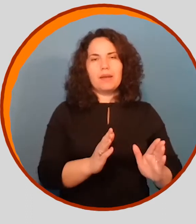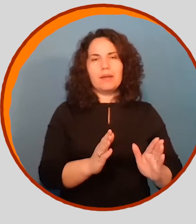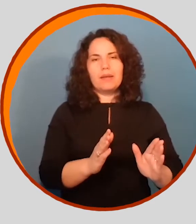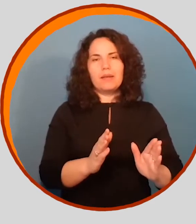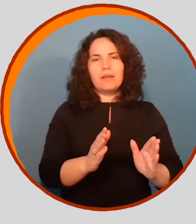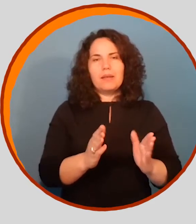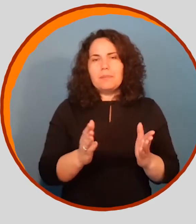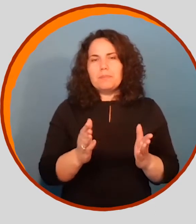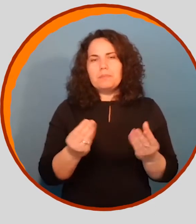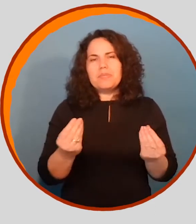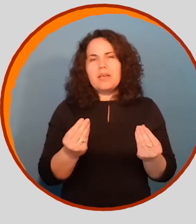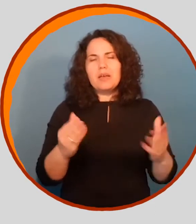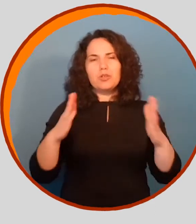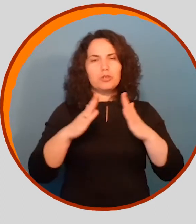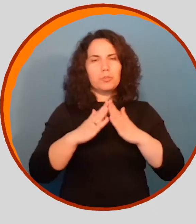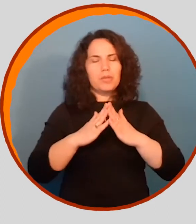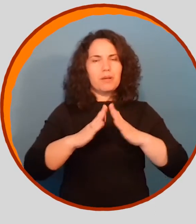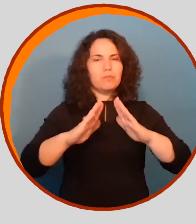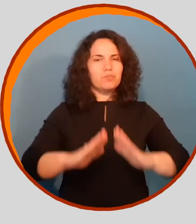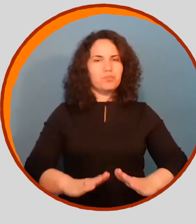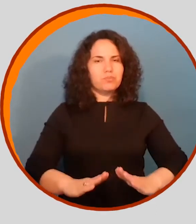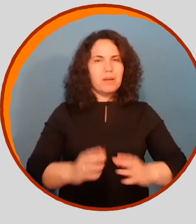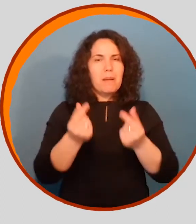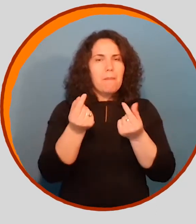kontrolli mbi aq metra katror sa